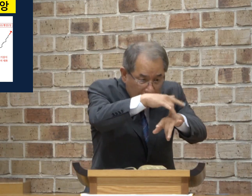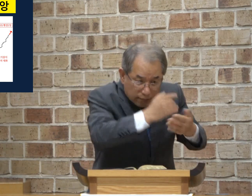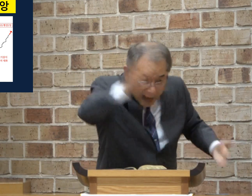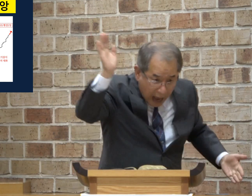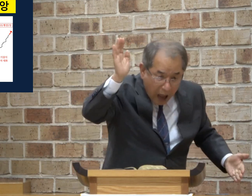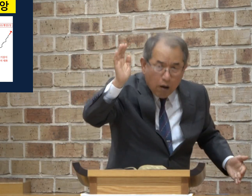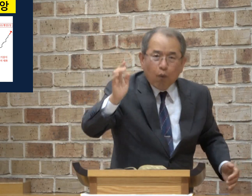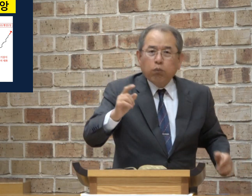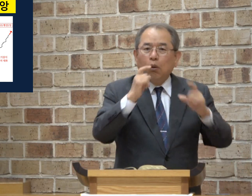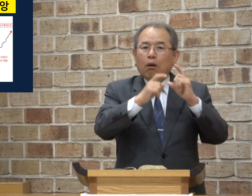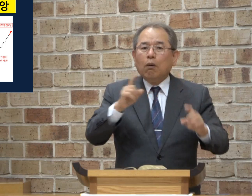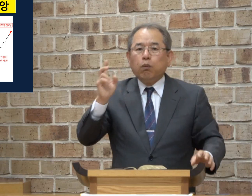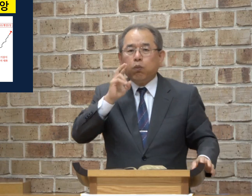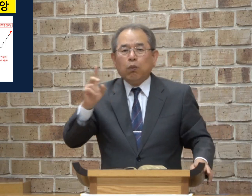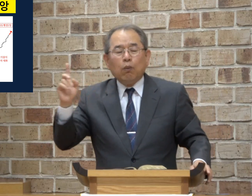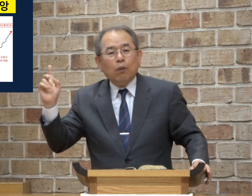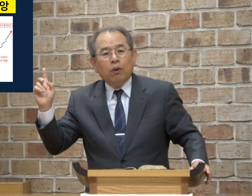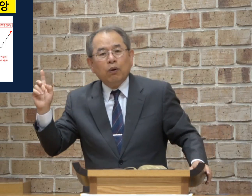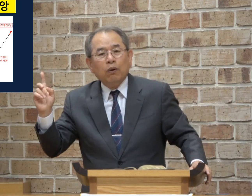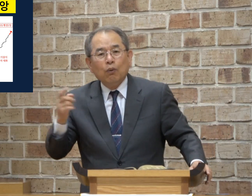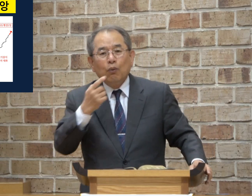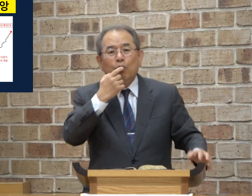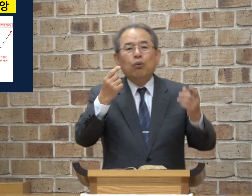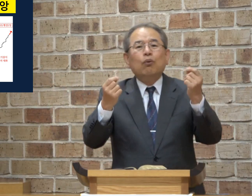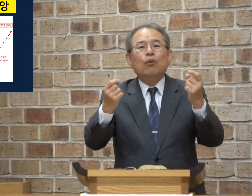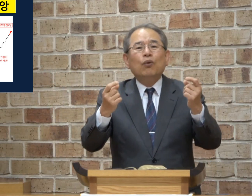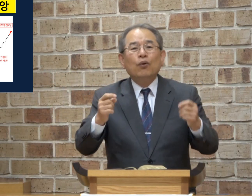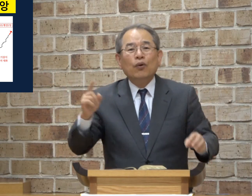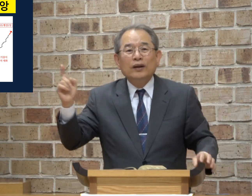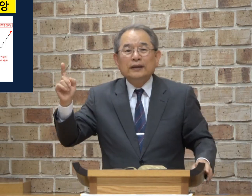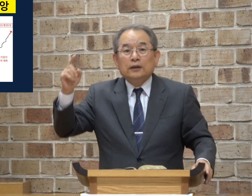보면 제자인 베드로에게 예수님은 사단아 물러가라 라고 말씀하십니다.